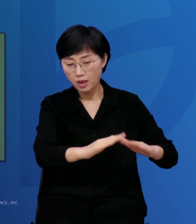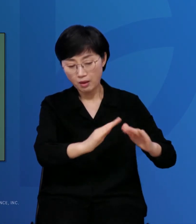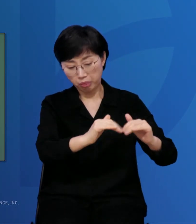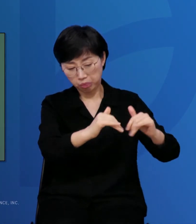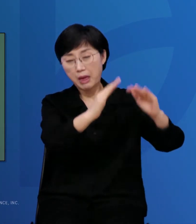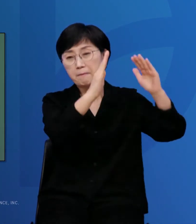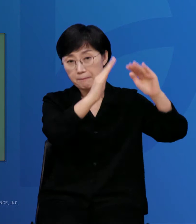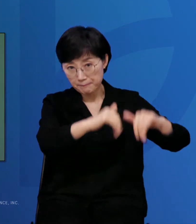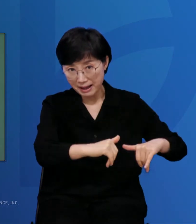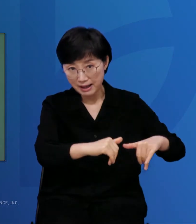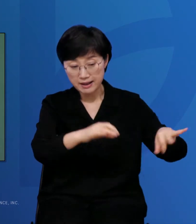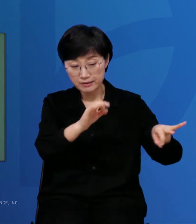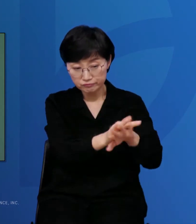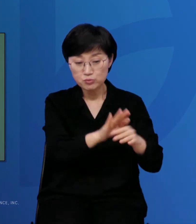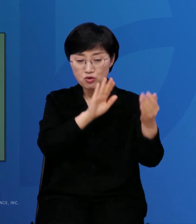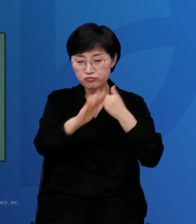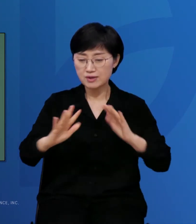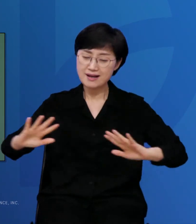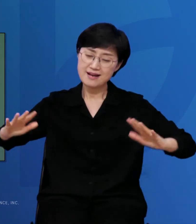지은 겁니다.